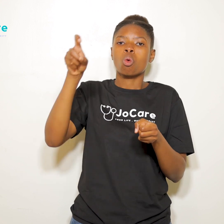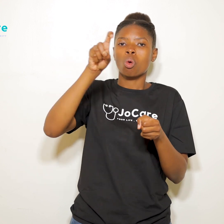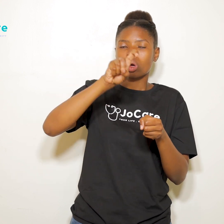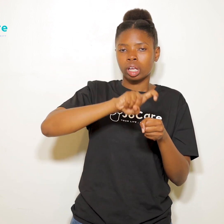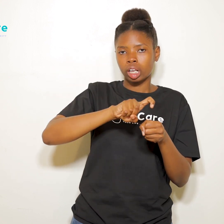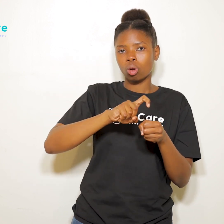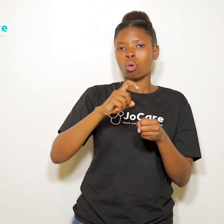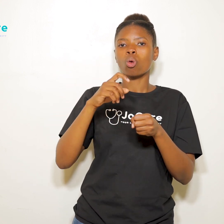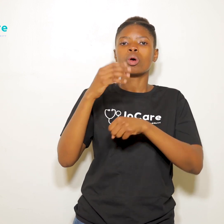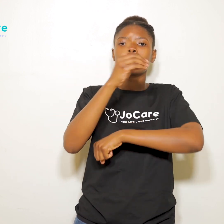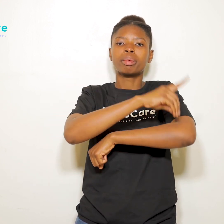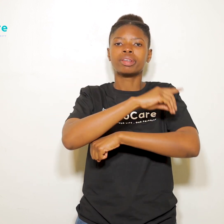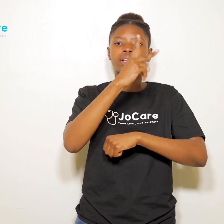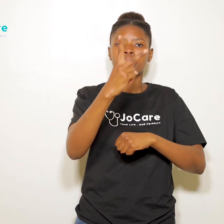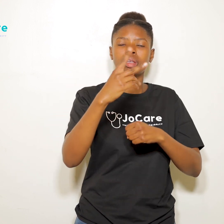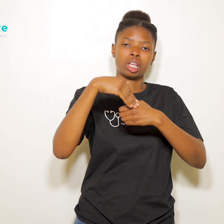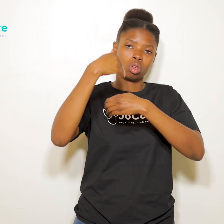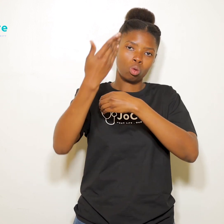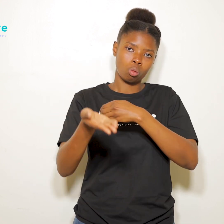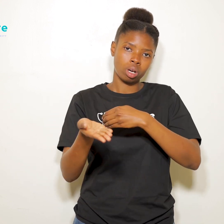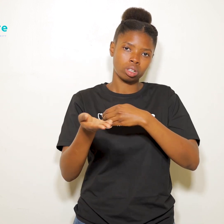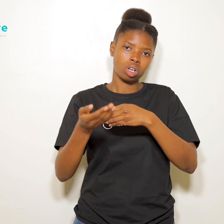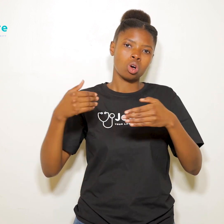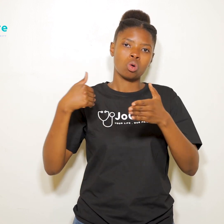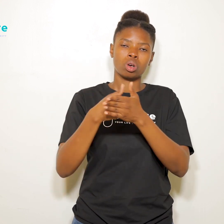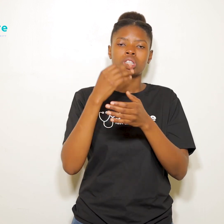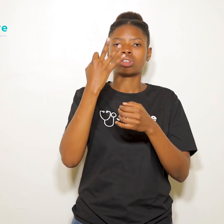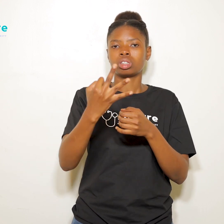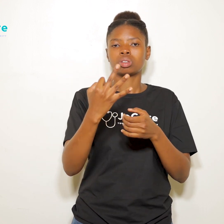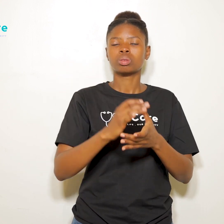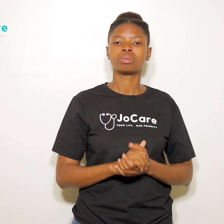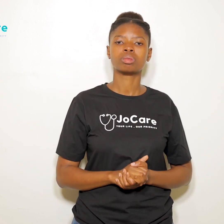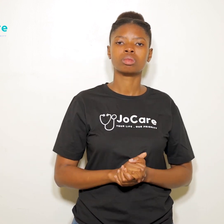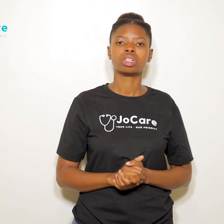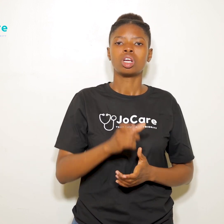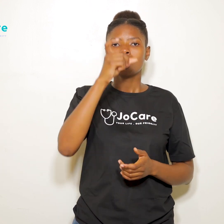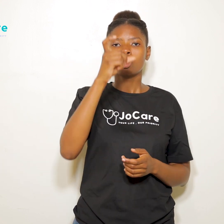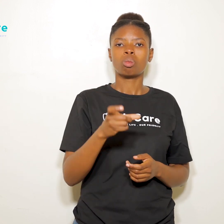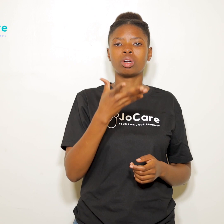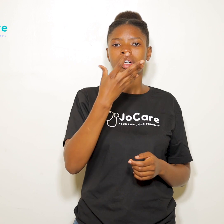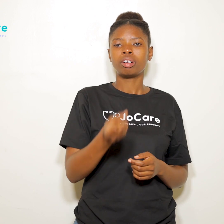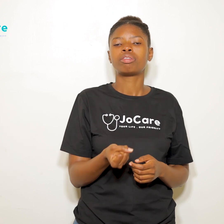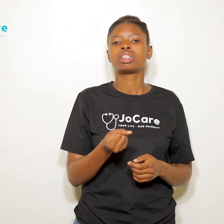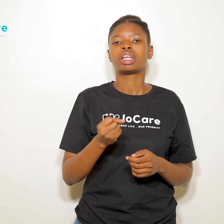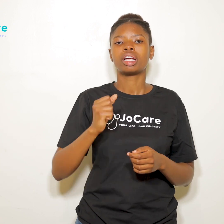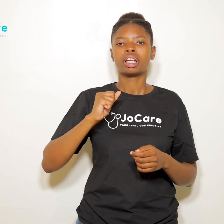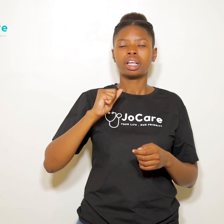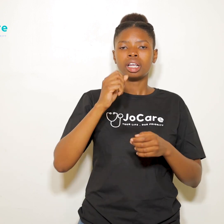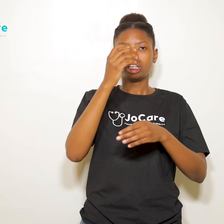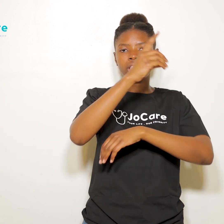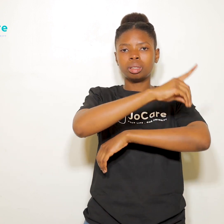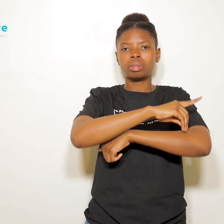kugeza kuri 3. ni ukuvuga ngo umuntu aba afite igihe cy'iminsi ingana n'8 cyangwa